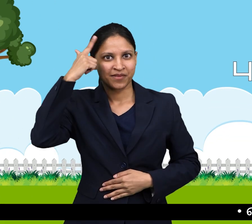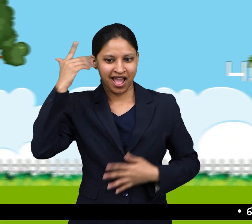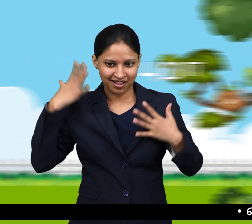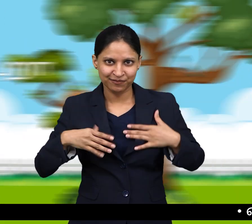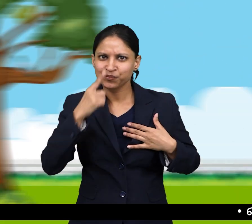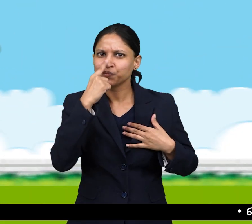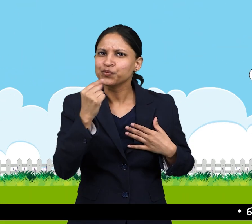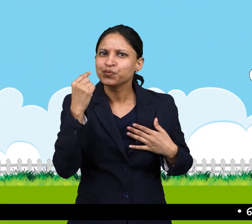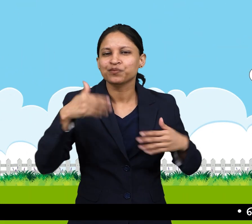மைனா.